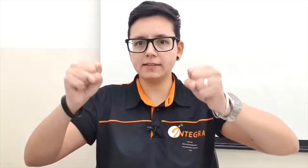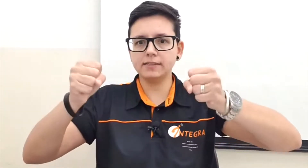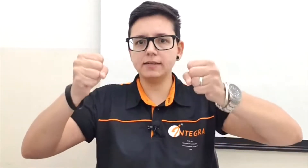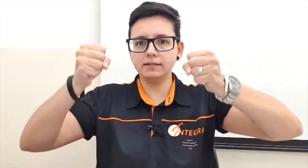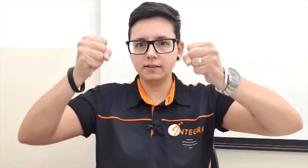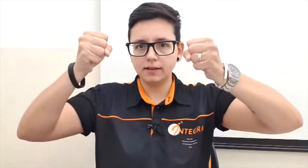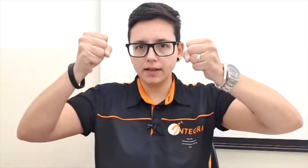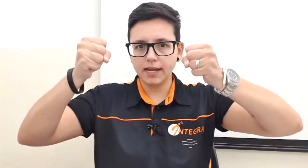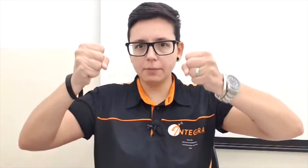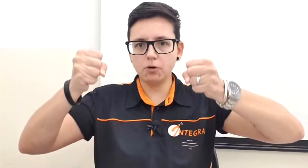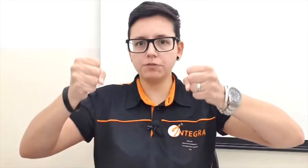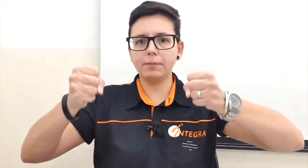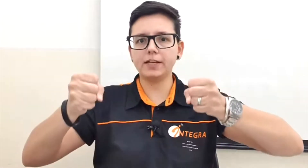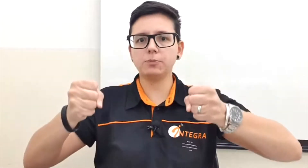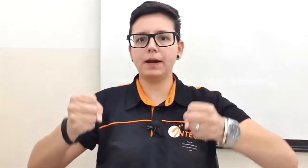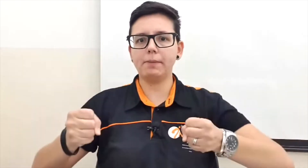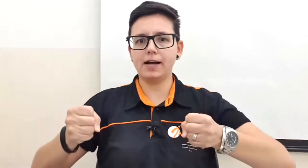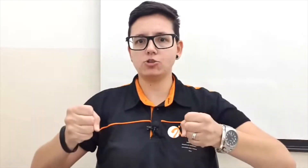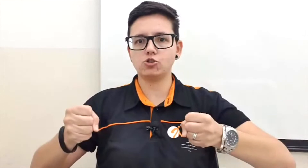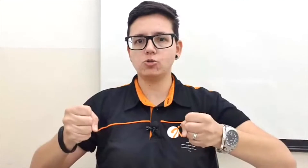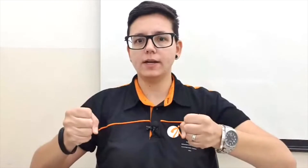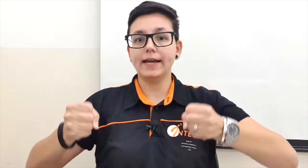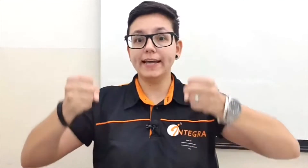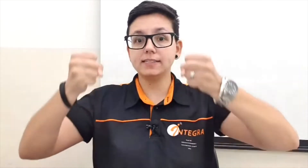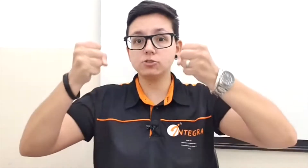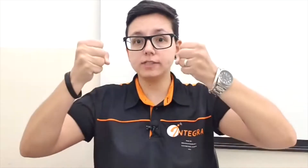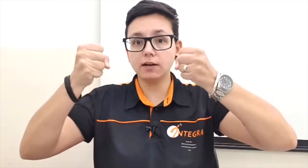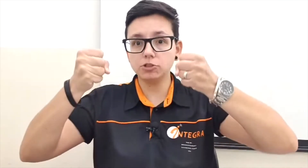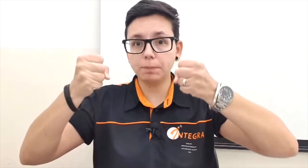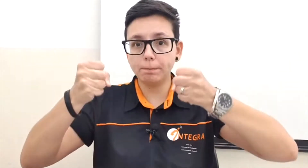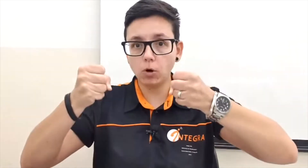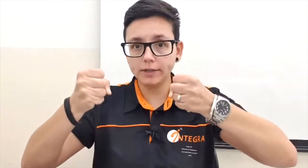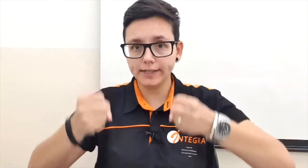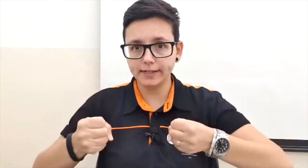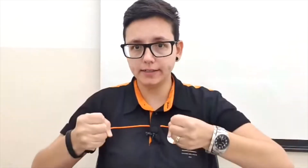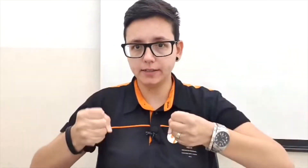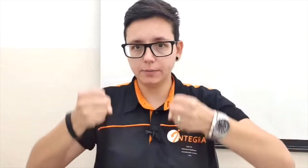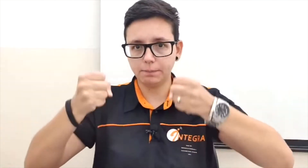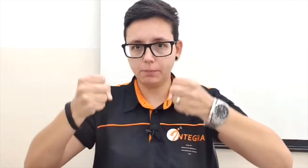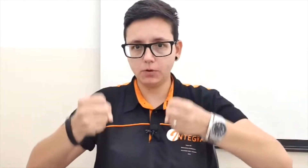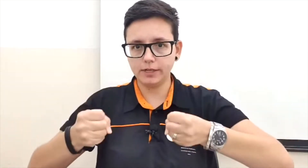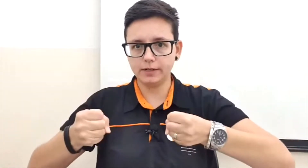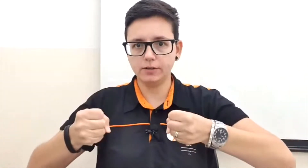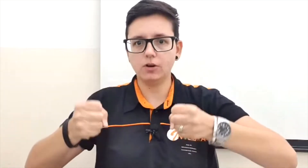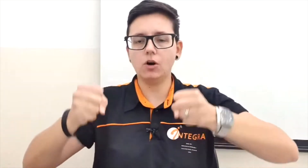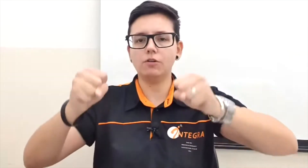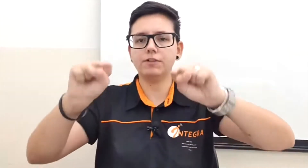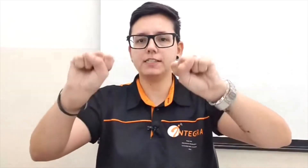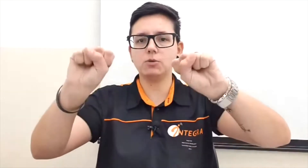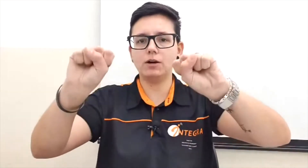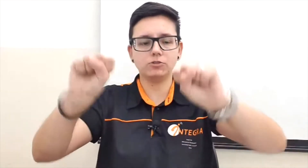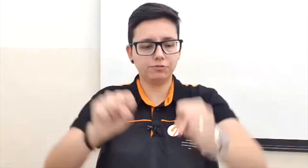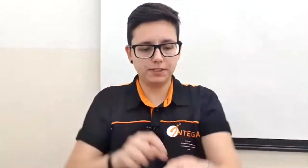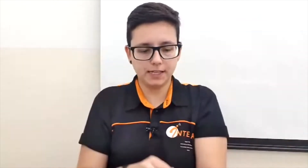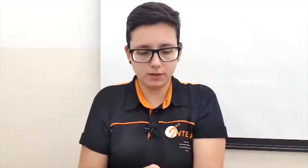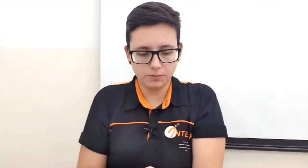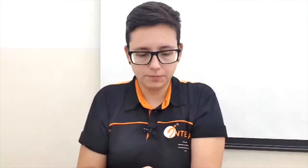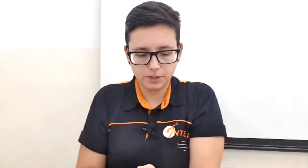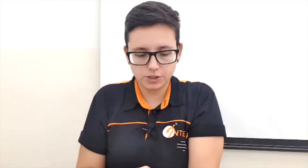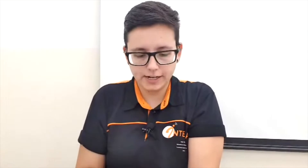S e movimento para baixo. Esse é o sinal de poder. Poder. Ó, faz igual eu tô fazendo. Deixa eu